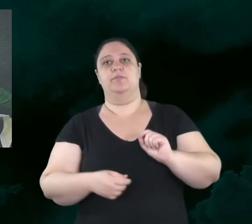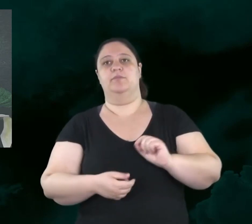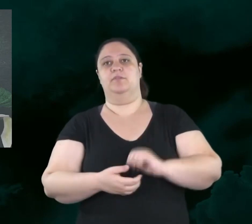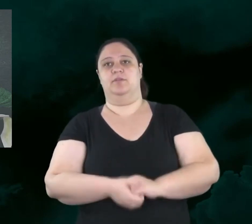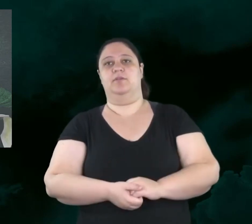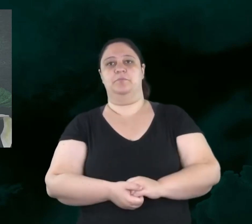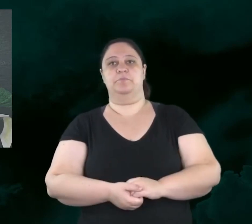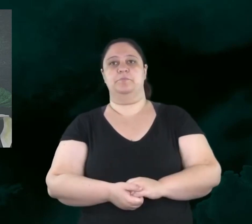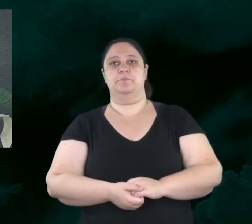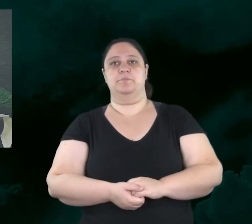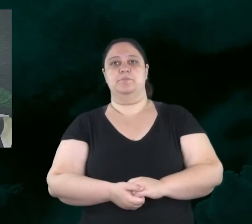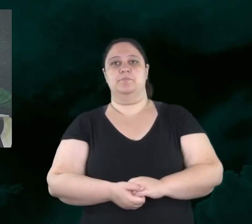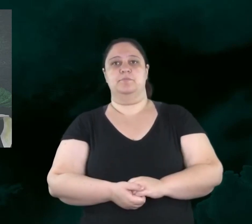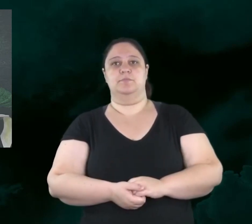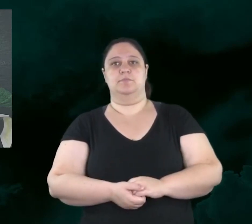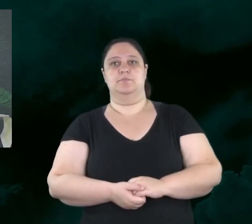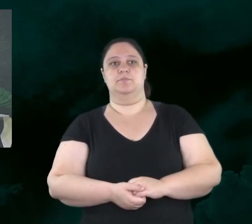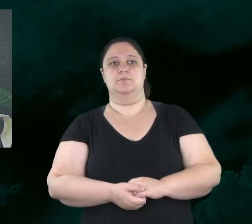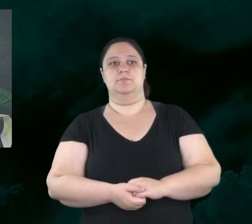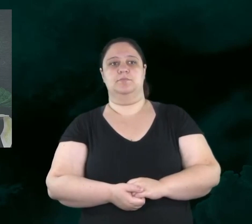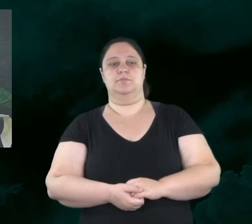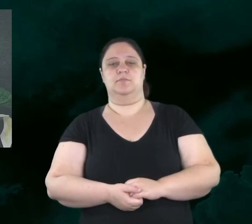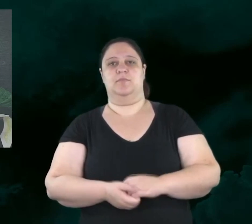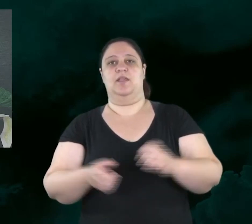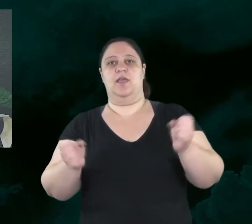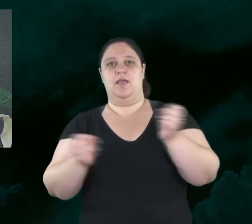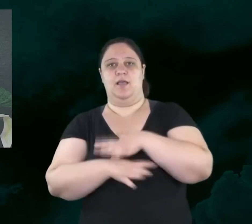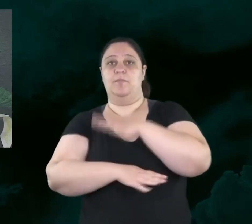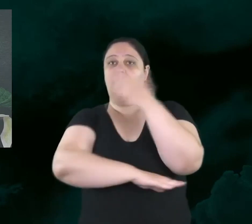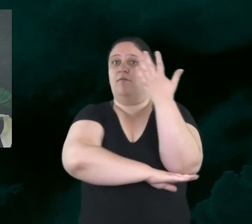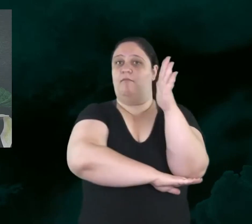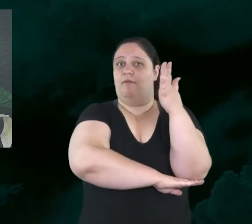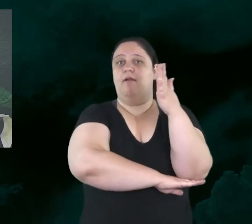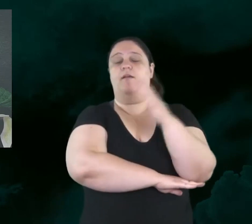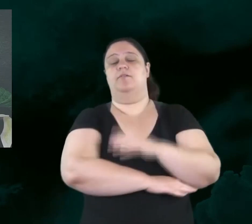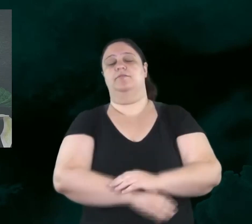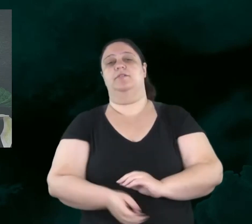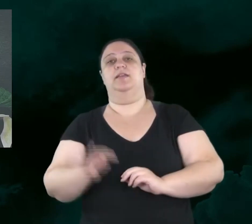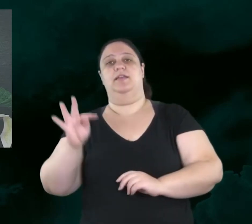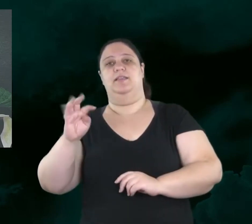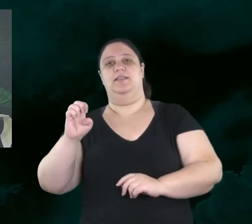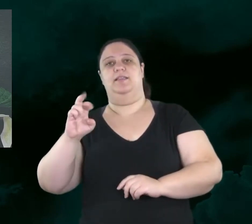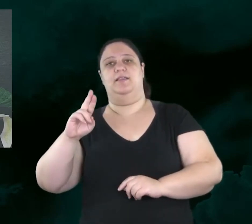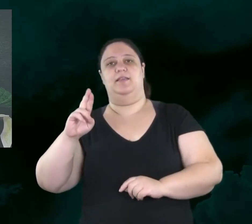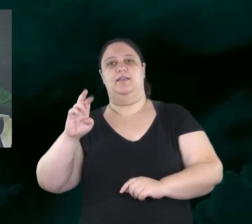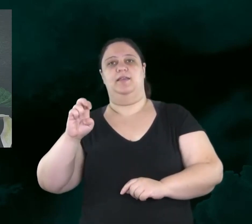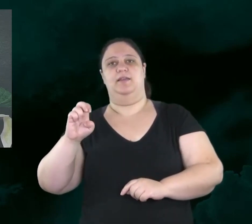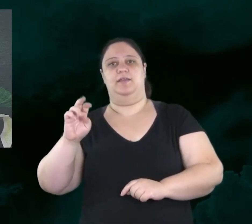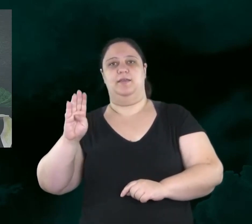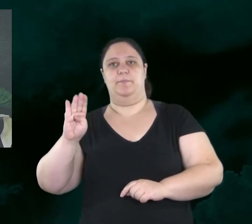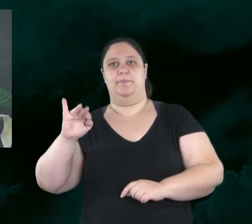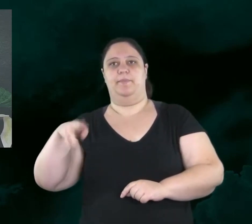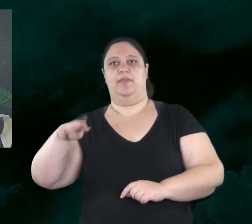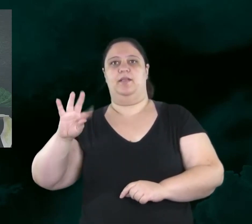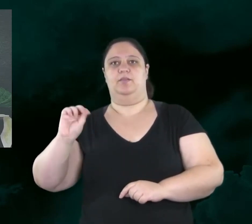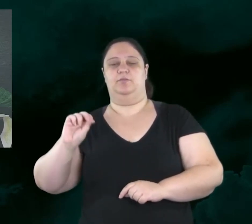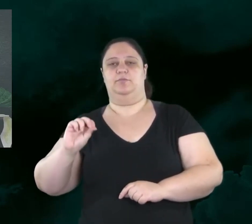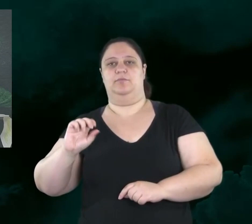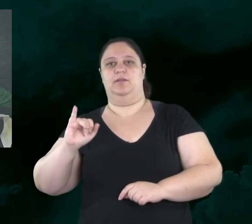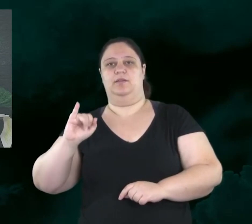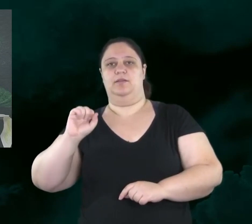com Terebinto. Ó Senhor Jesus. Isaías 6. Os irmãos me aguentem mais um